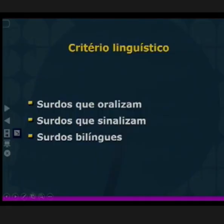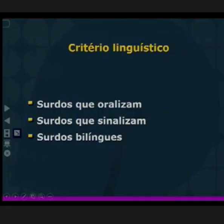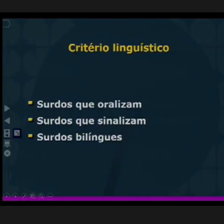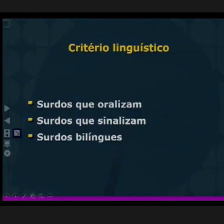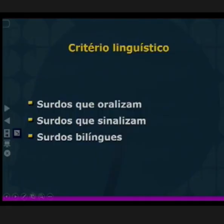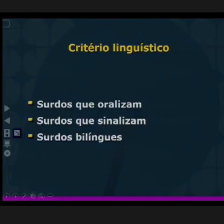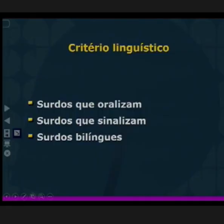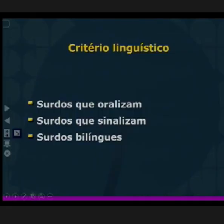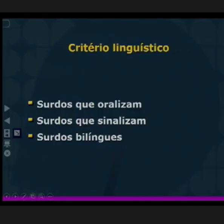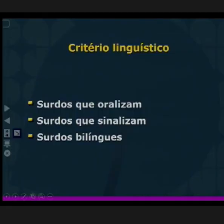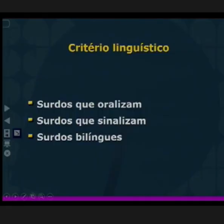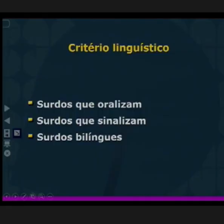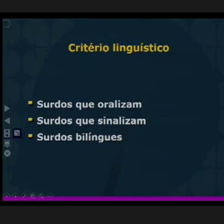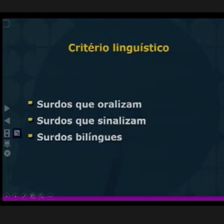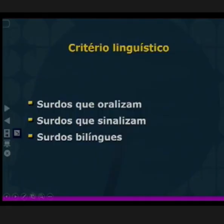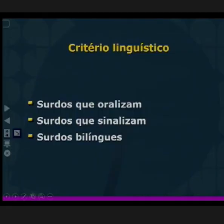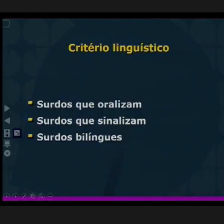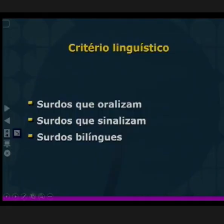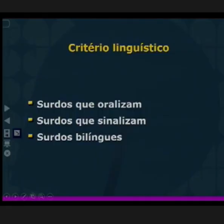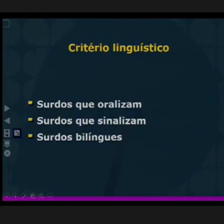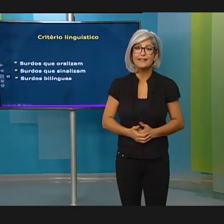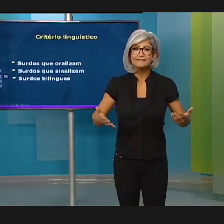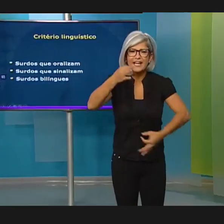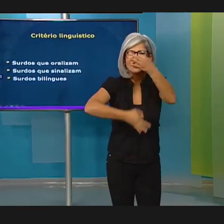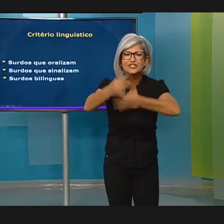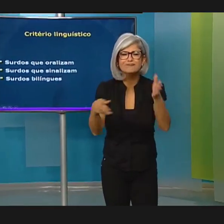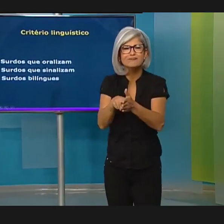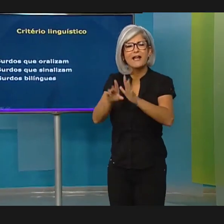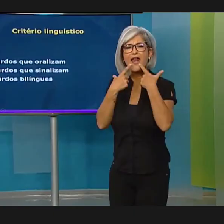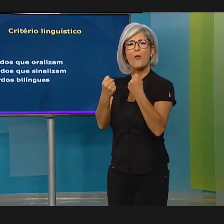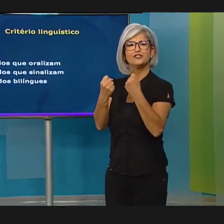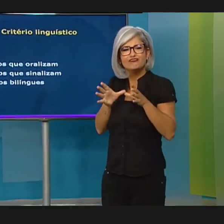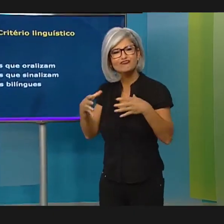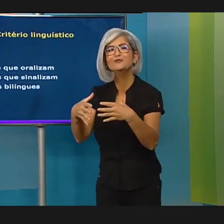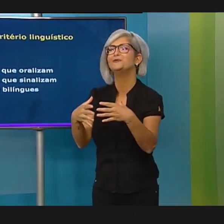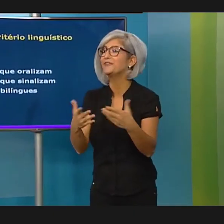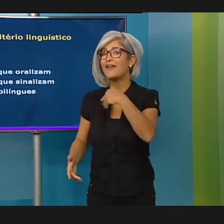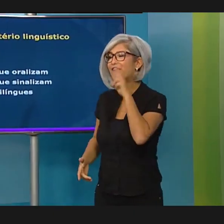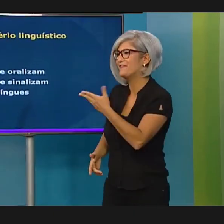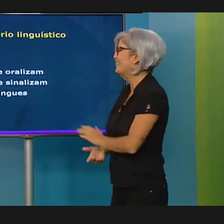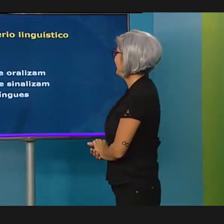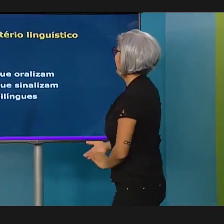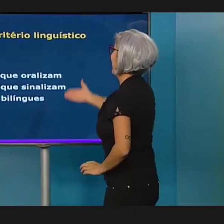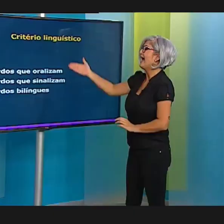surdos que oralizam, surdos que sinalizam e surdos bilíngues. O conteúdo, esse critério linguístico, eu peço para que vocês me acompanhem